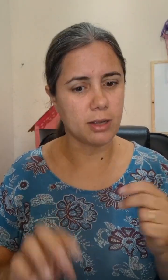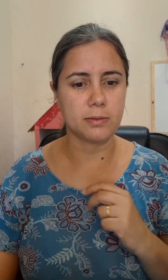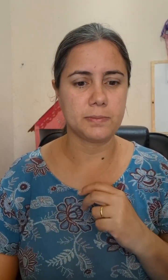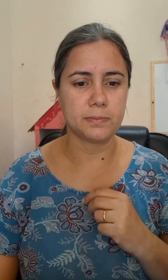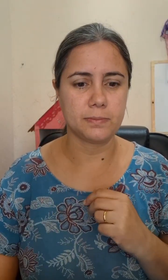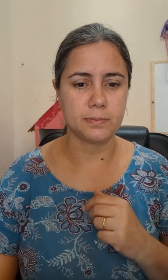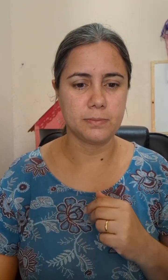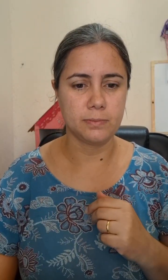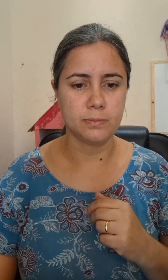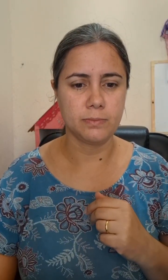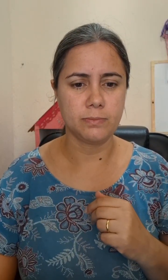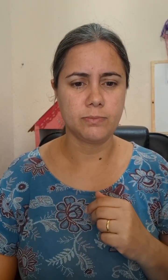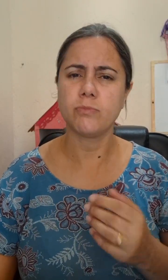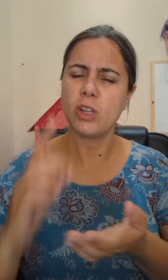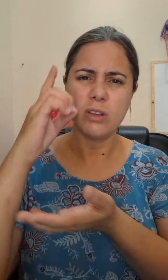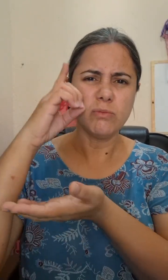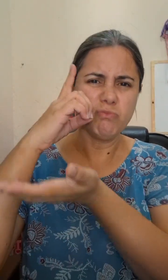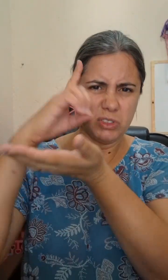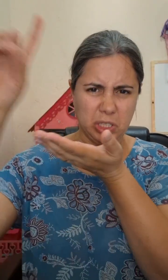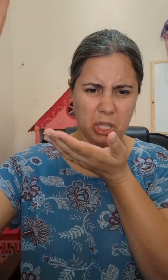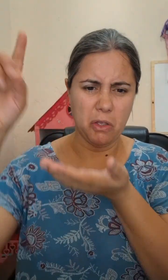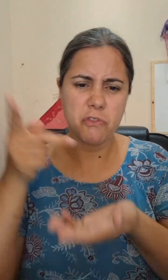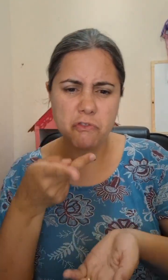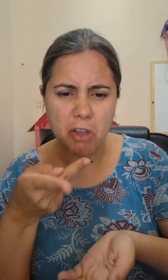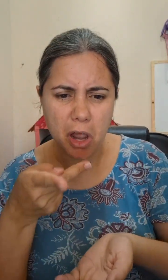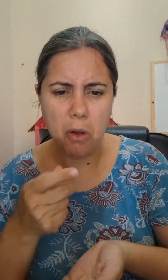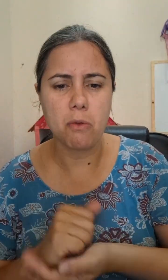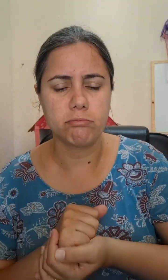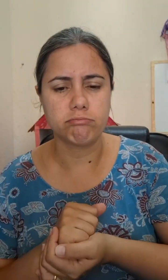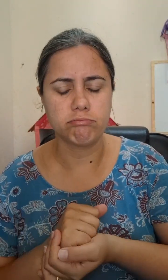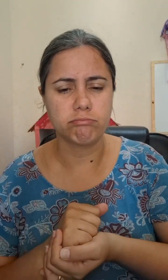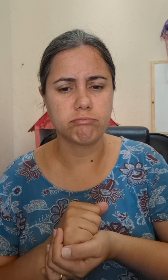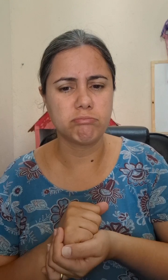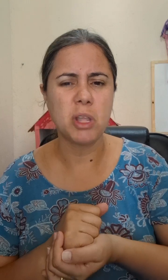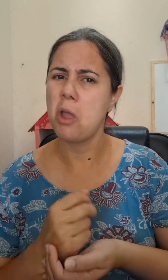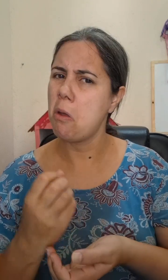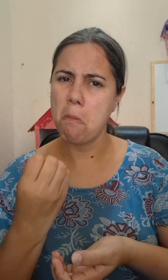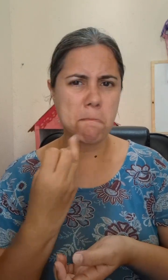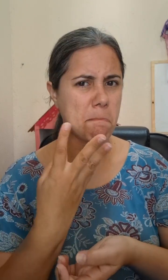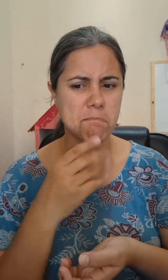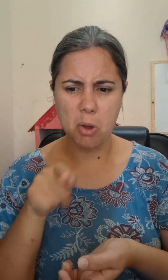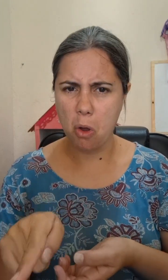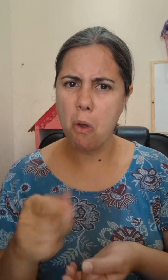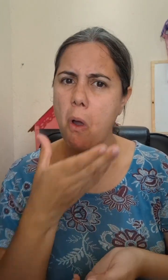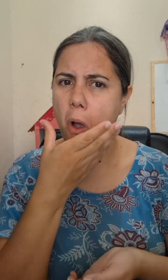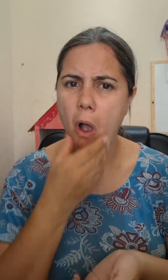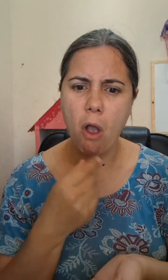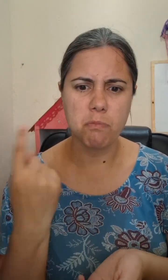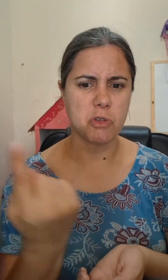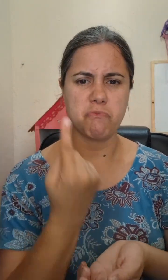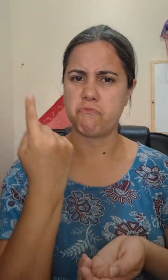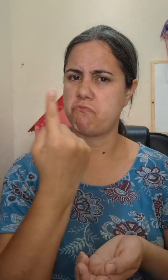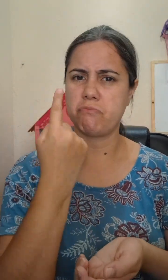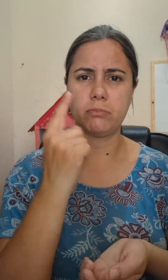uma observação diferente. E disse Deus: não é bom que o homem esteja